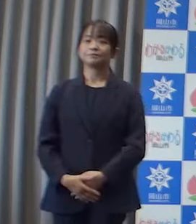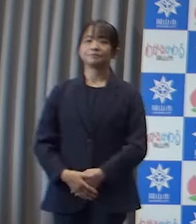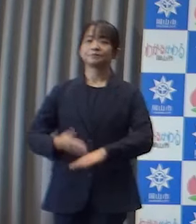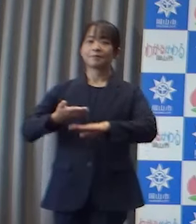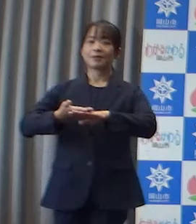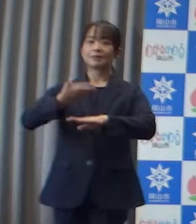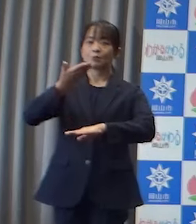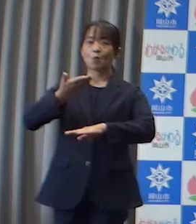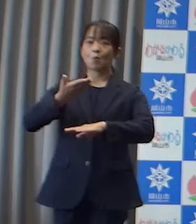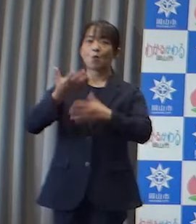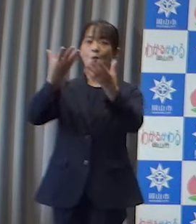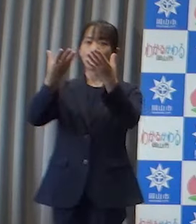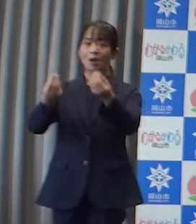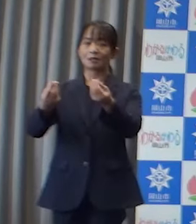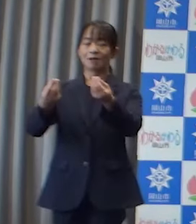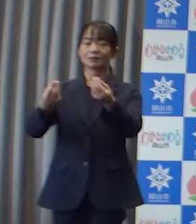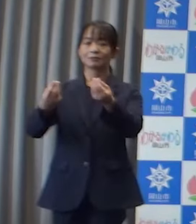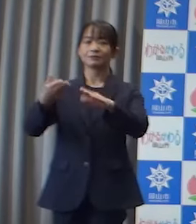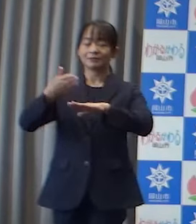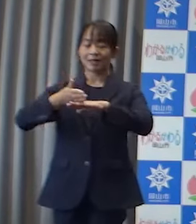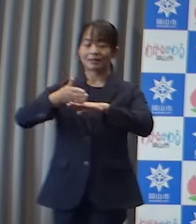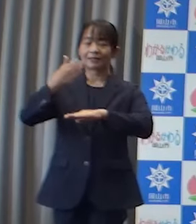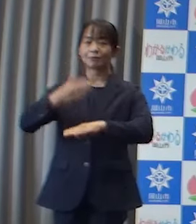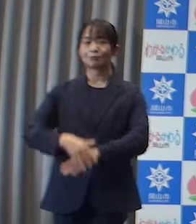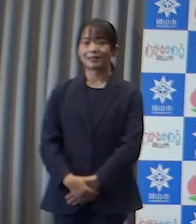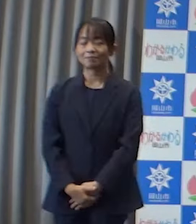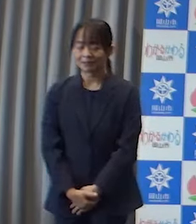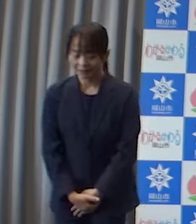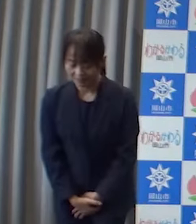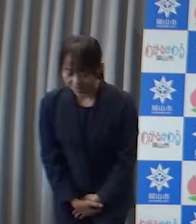では以上で視聴記者会見を終わります。ありがとうございました。